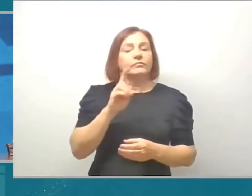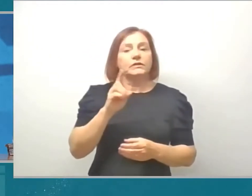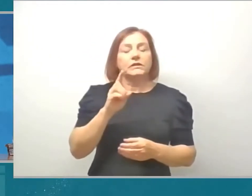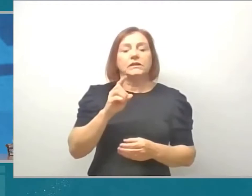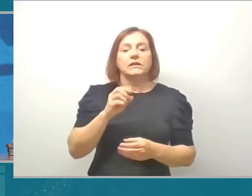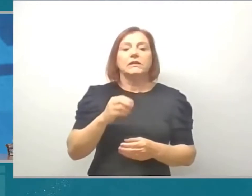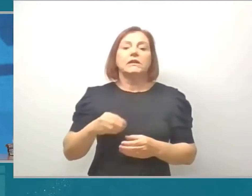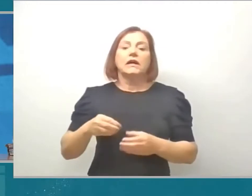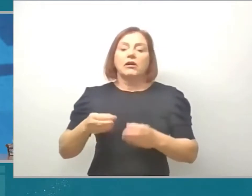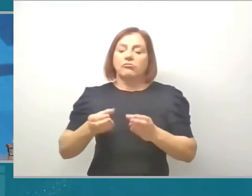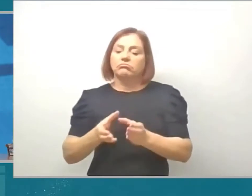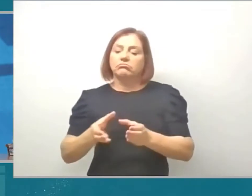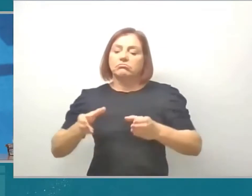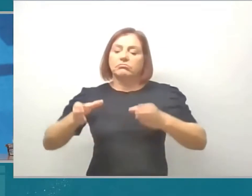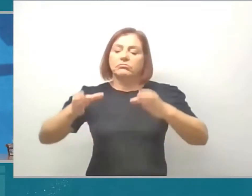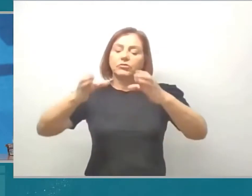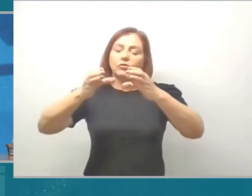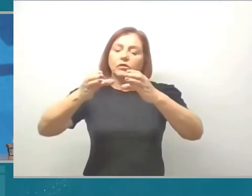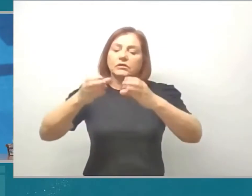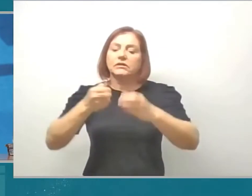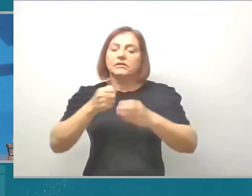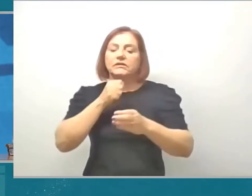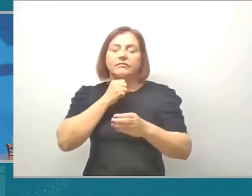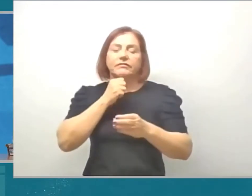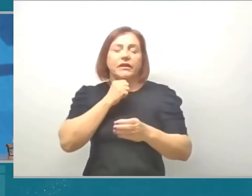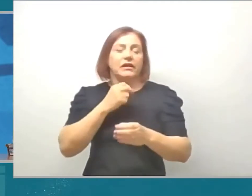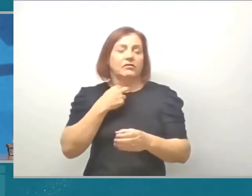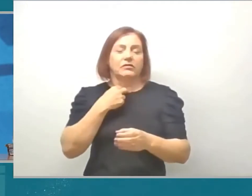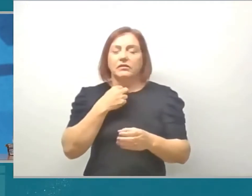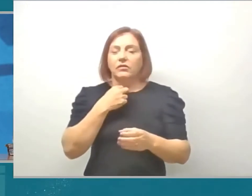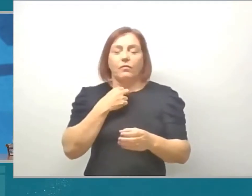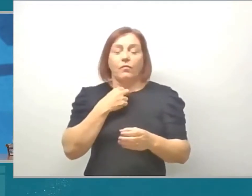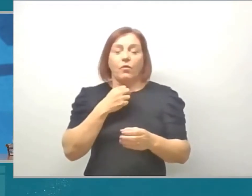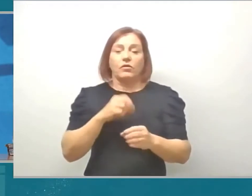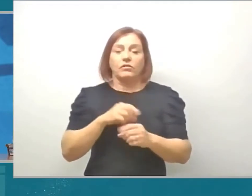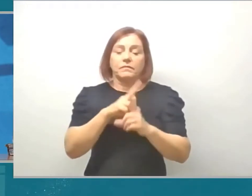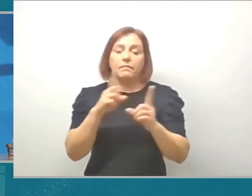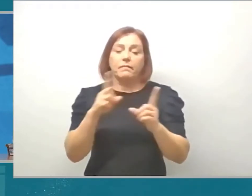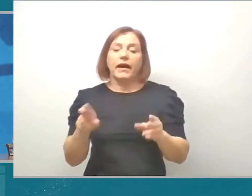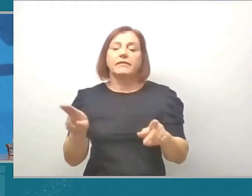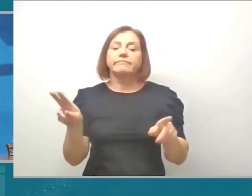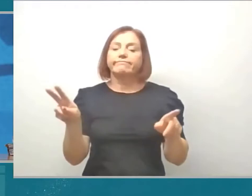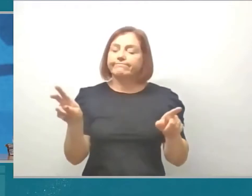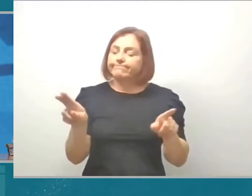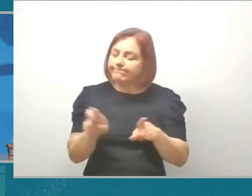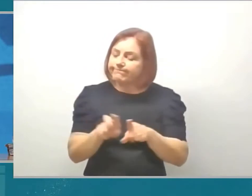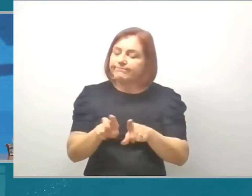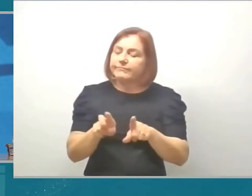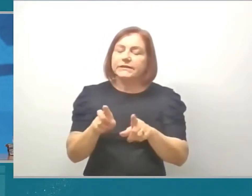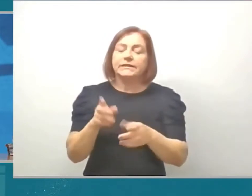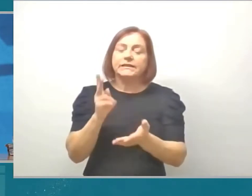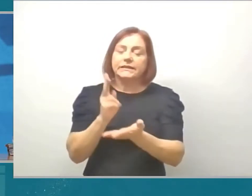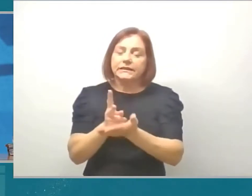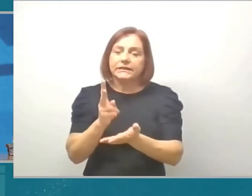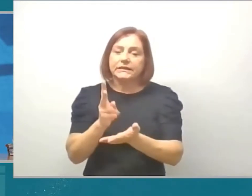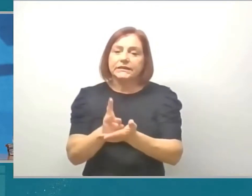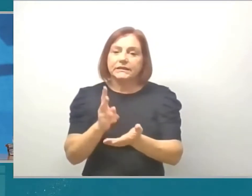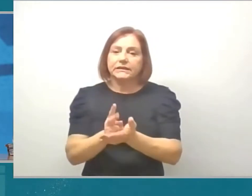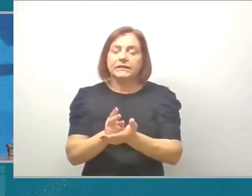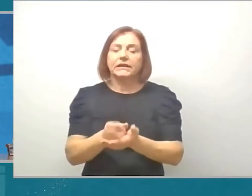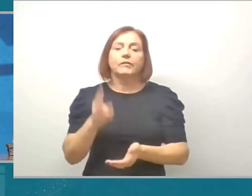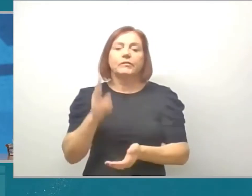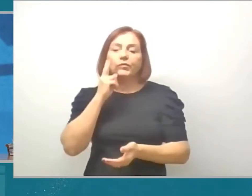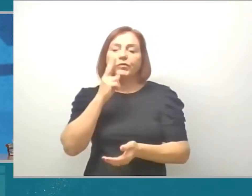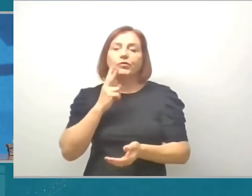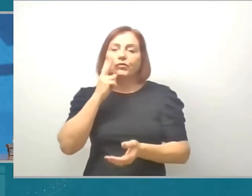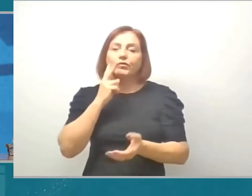novo em odres novos e ambos se conservam. Então não dá para colocar vinho em odres